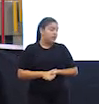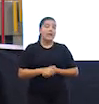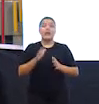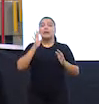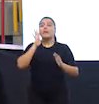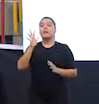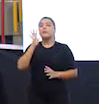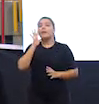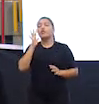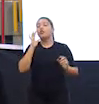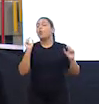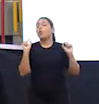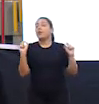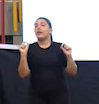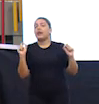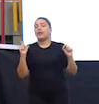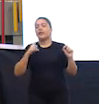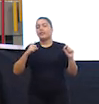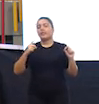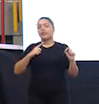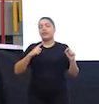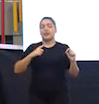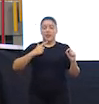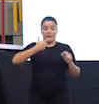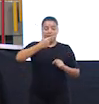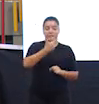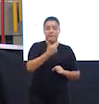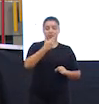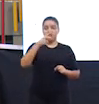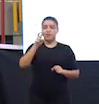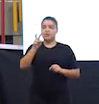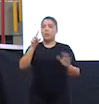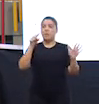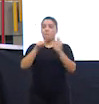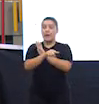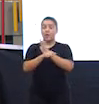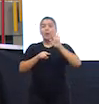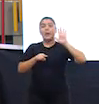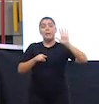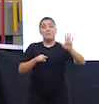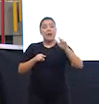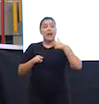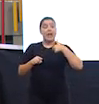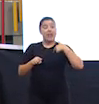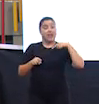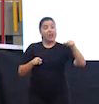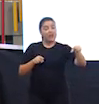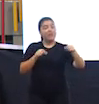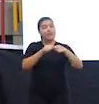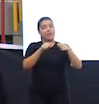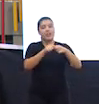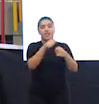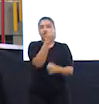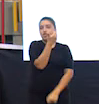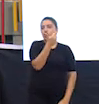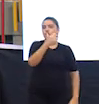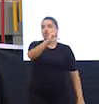imagina que o questionário tem 25 questões e a pessoa preencheu